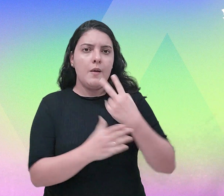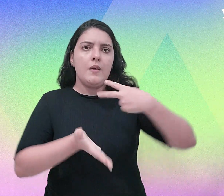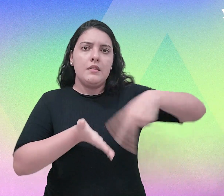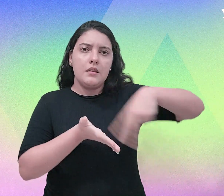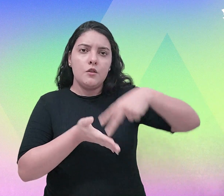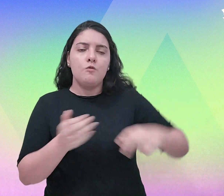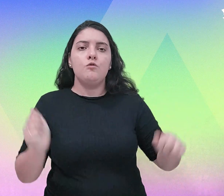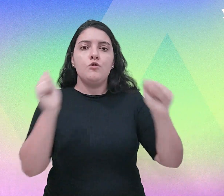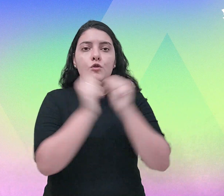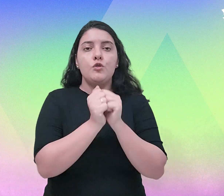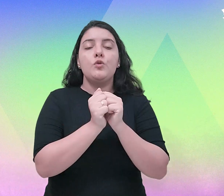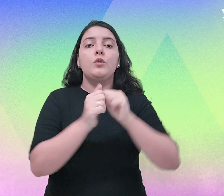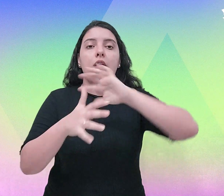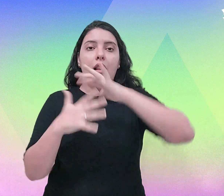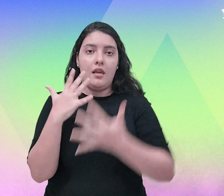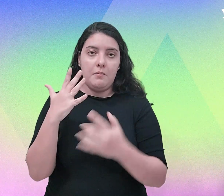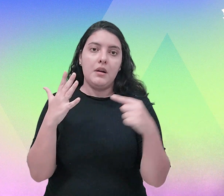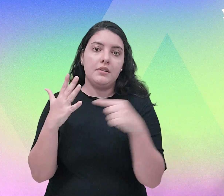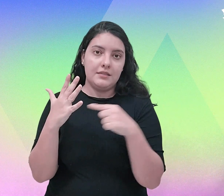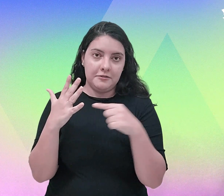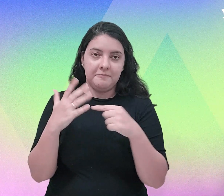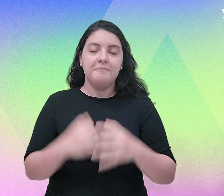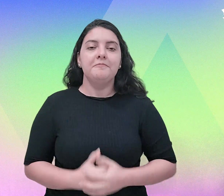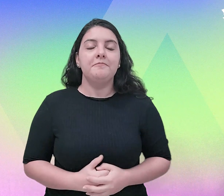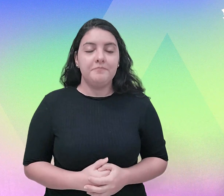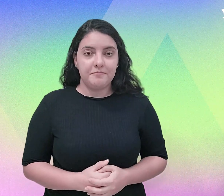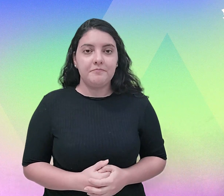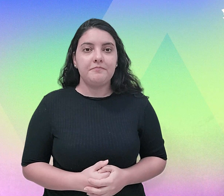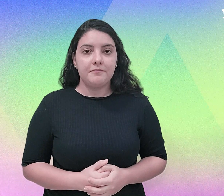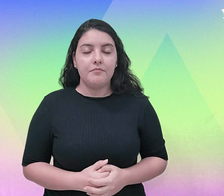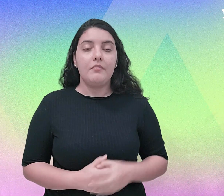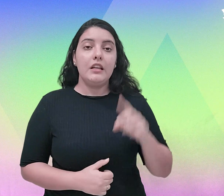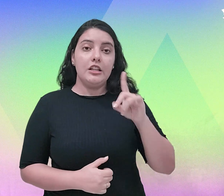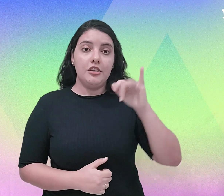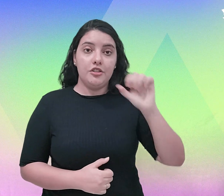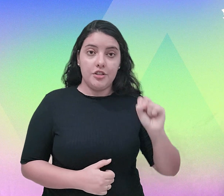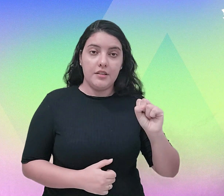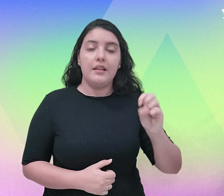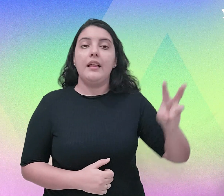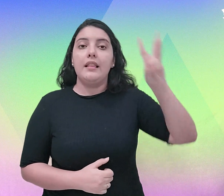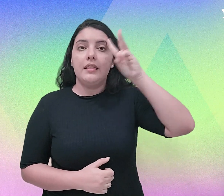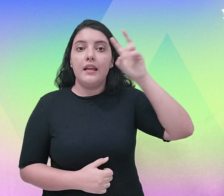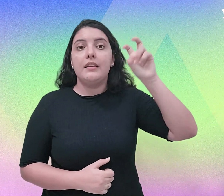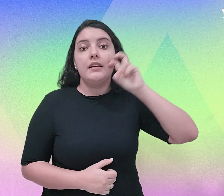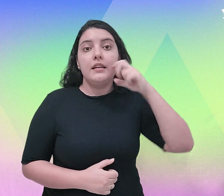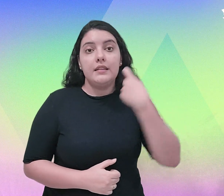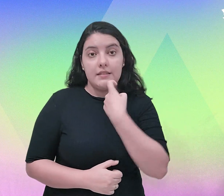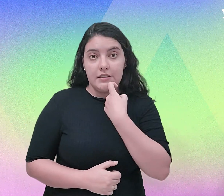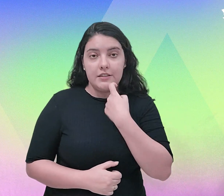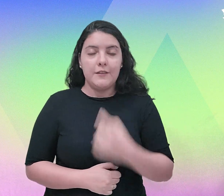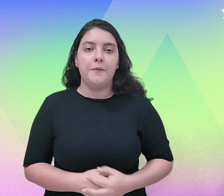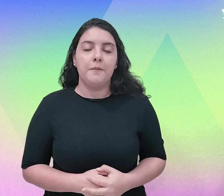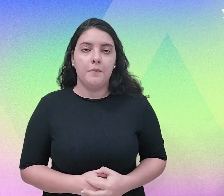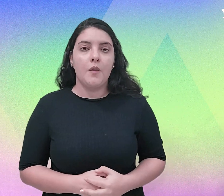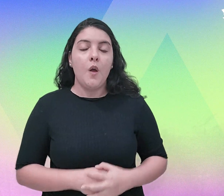junto a língua brasileira de sinais-libras dias terça quinta e sexta-feira horário